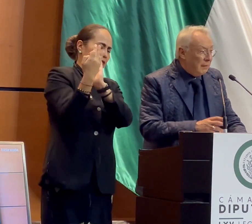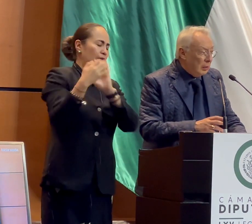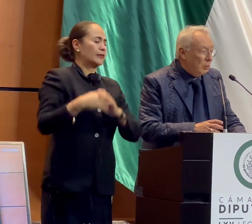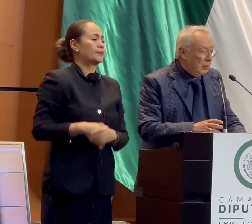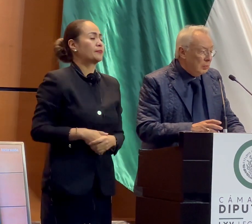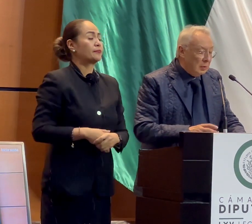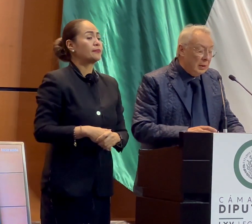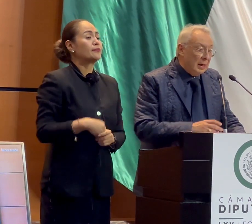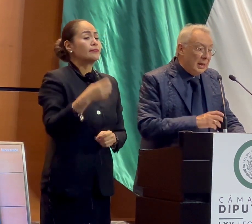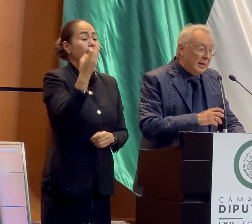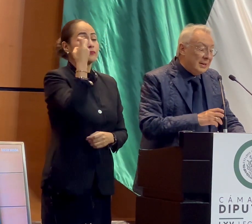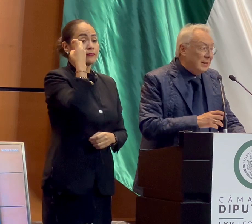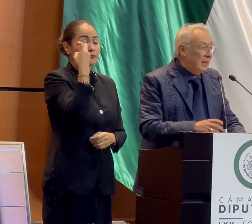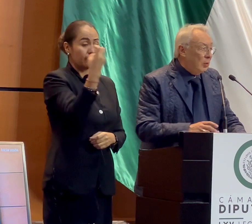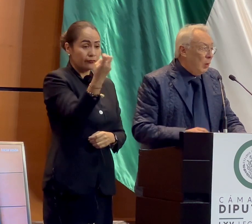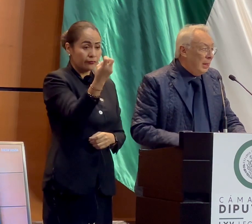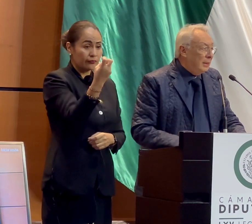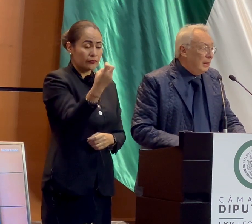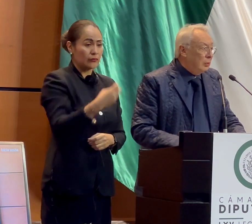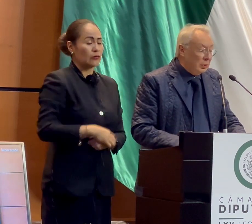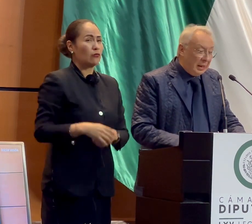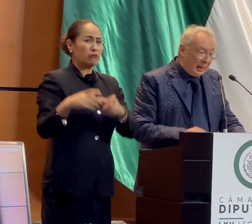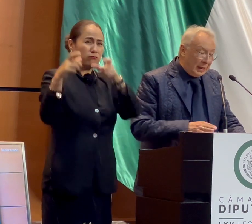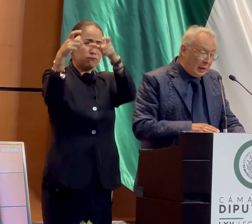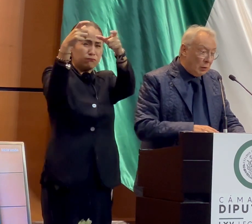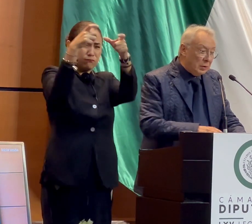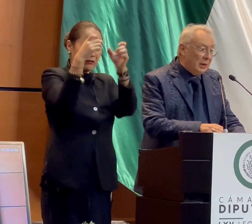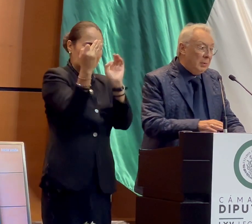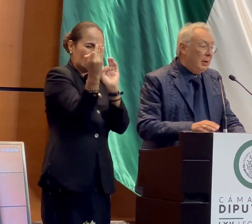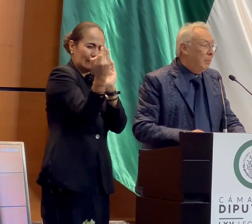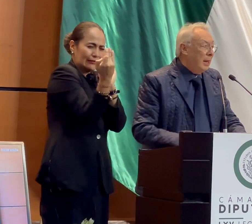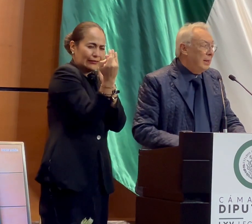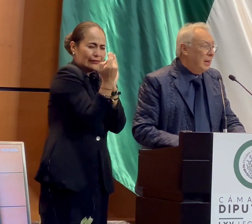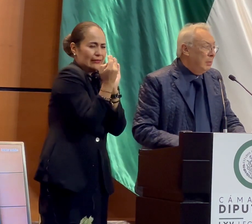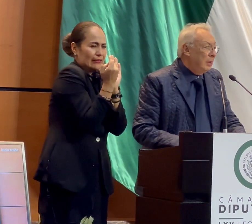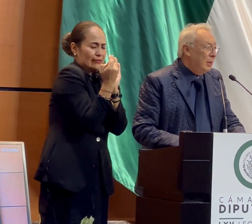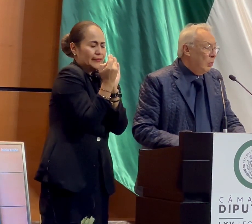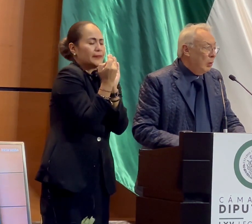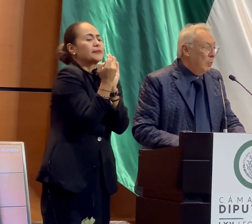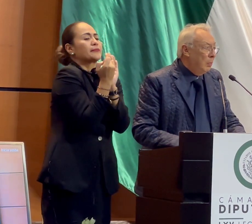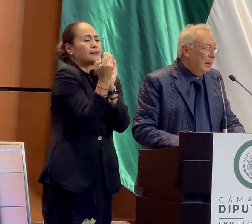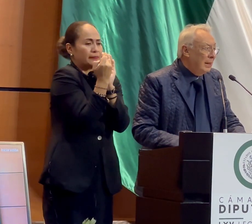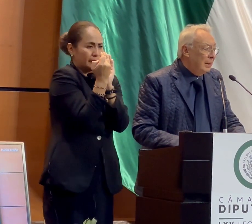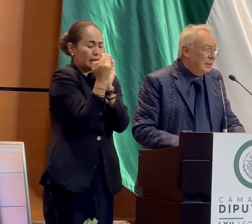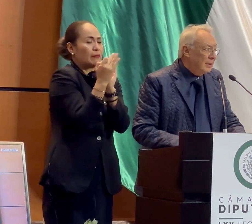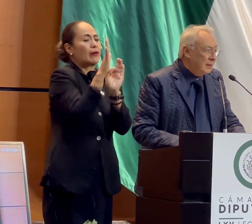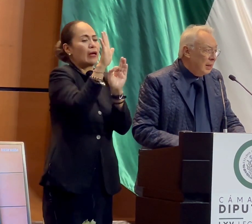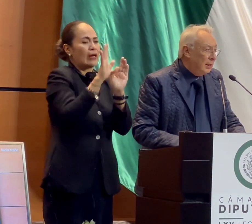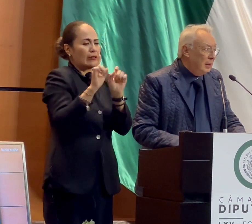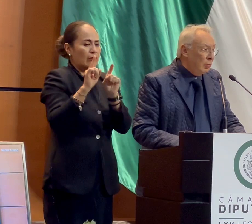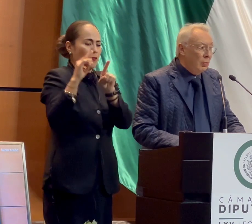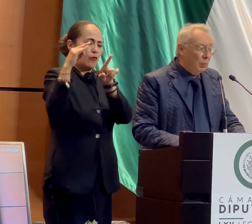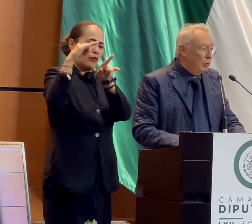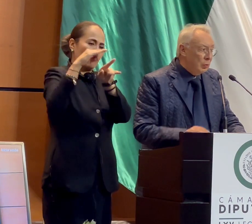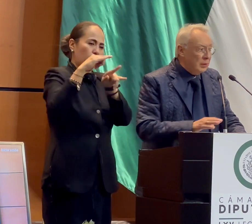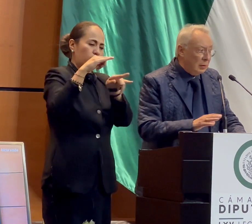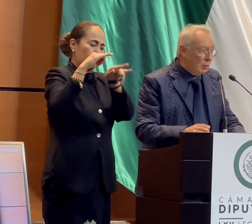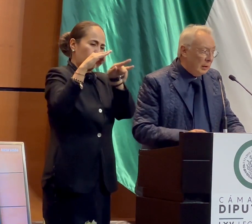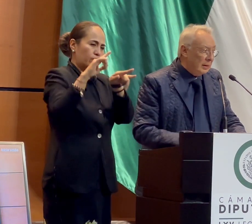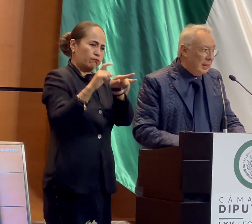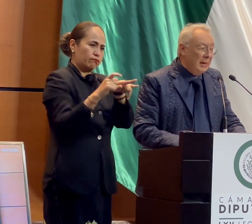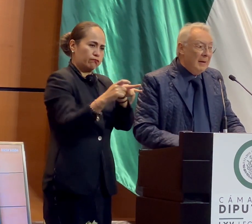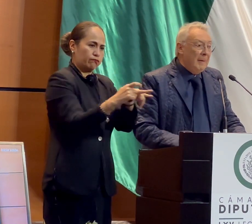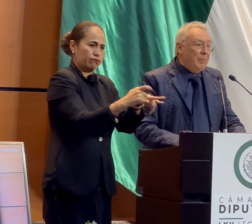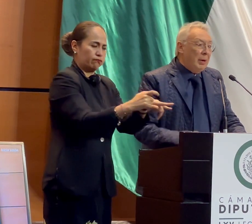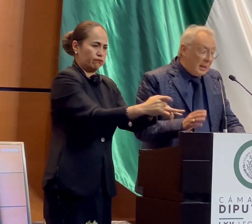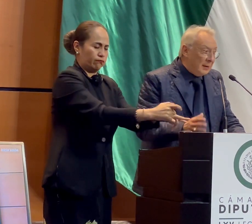que este fenómeno se acercó a él tanto que inclusive prácticamente lo acompaña a aterrizar y todo el mundo se dio